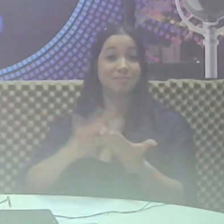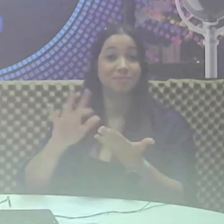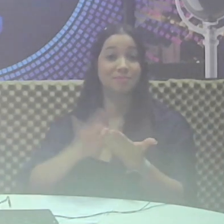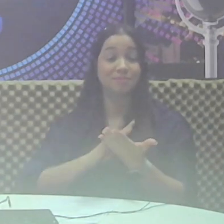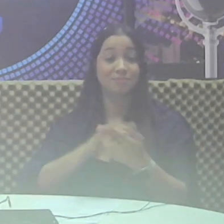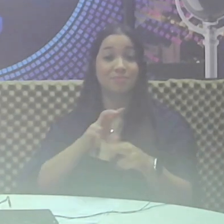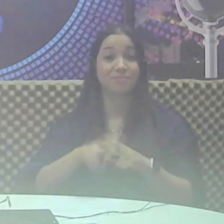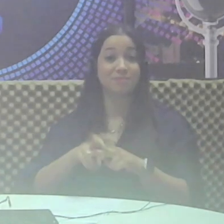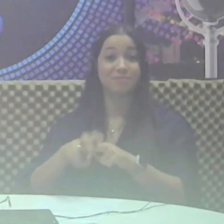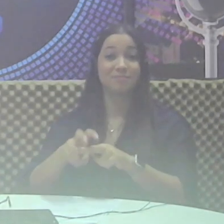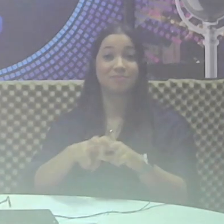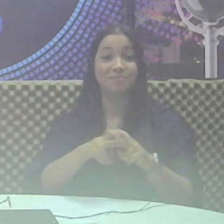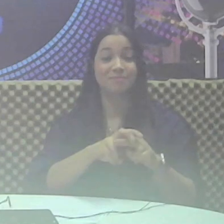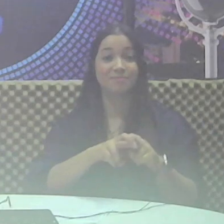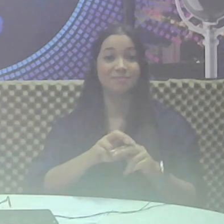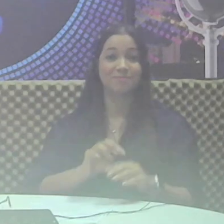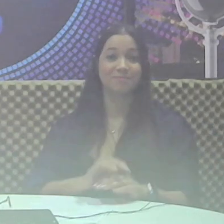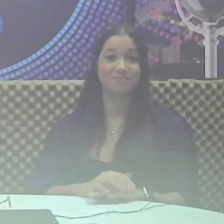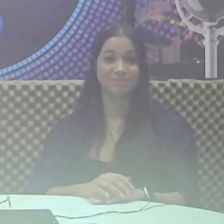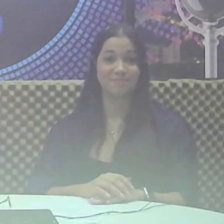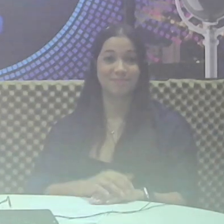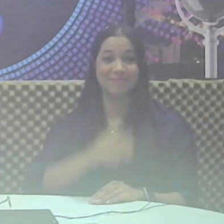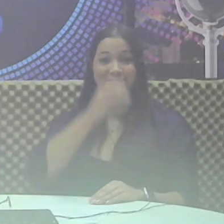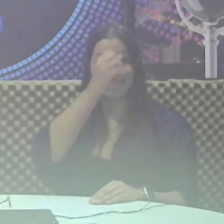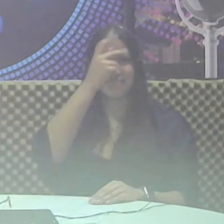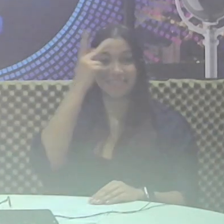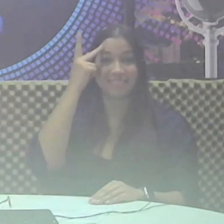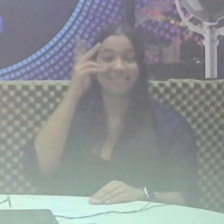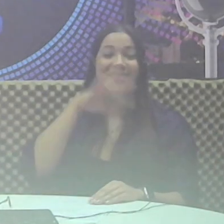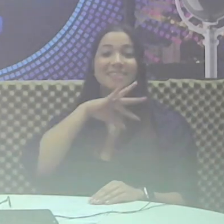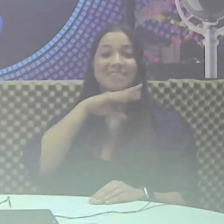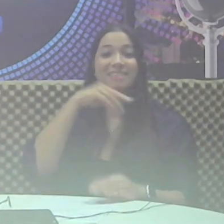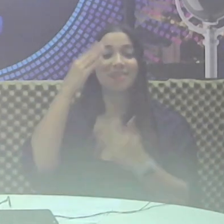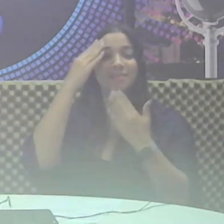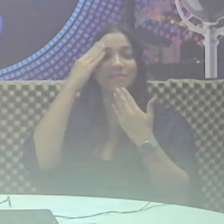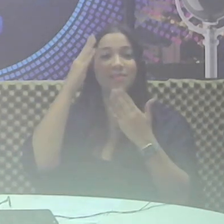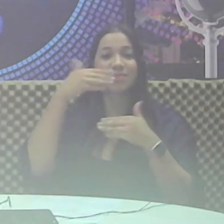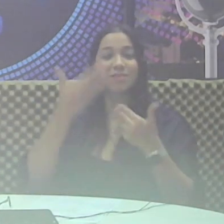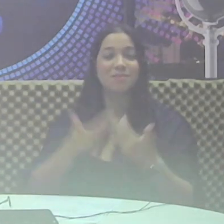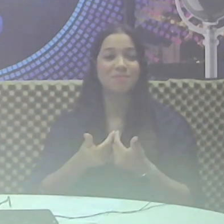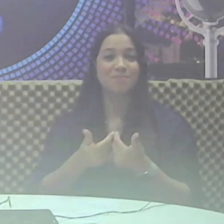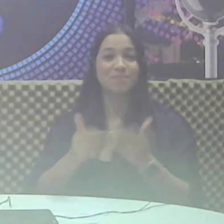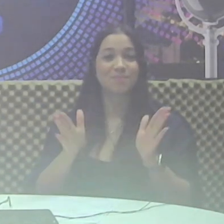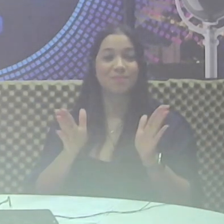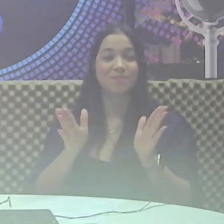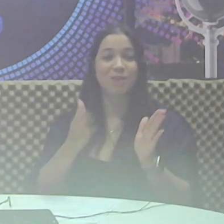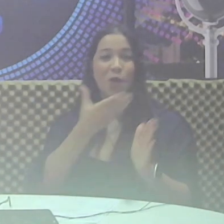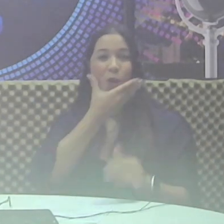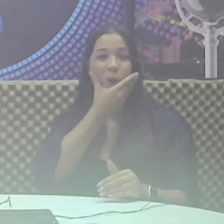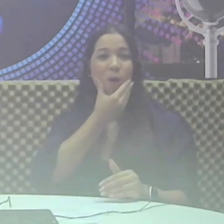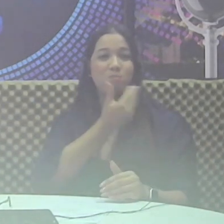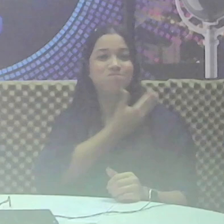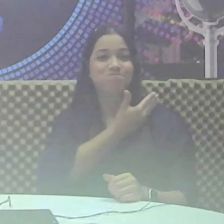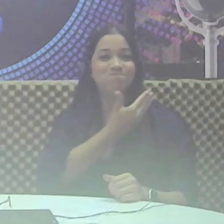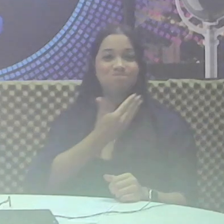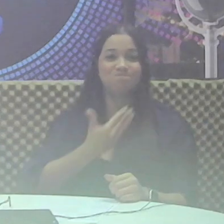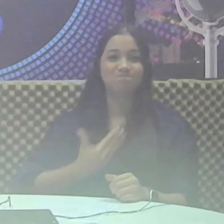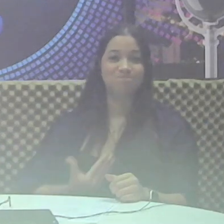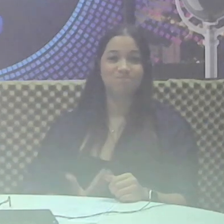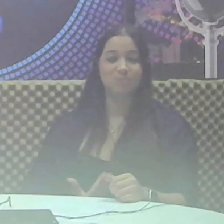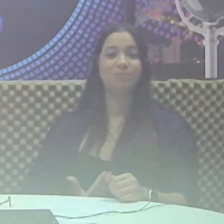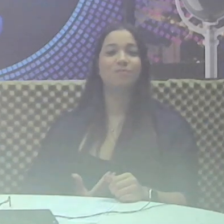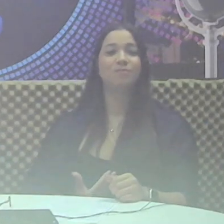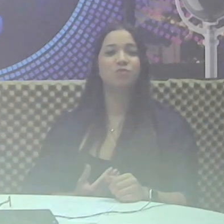cadeiras. O prefeito Odelmo Leão foi homenageado na abertura como homem público e pelos